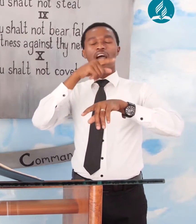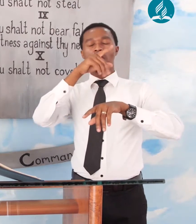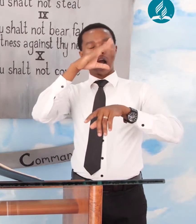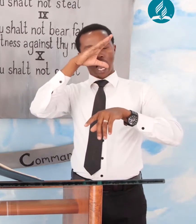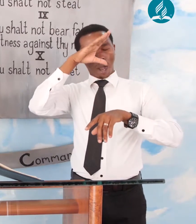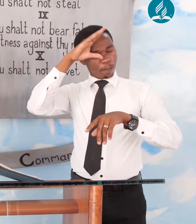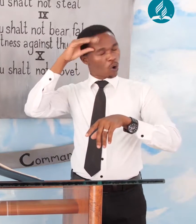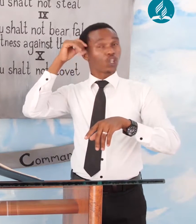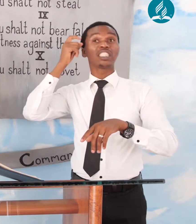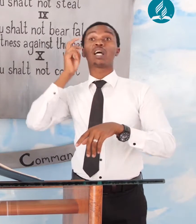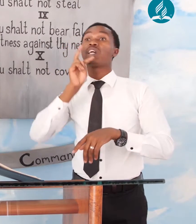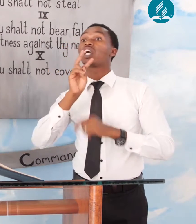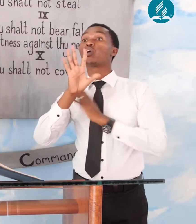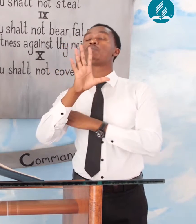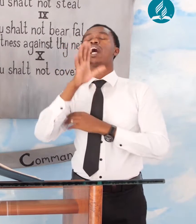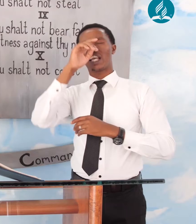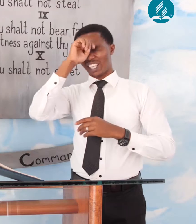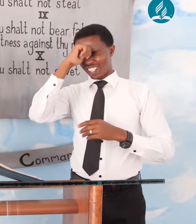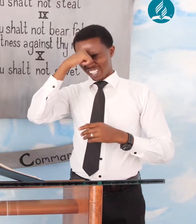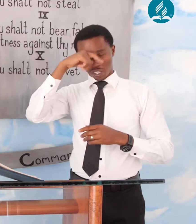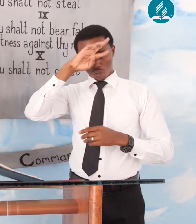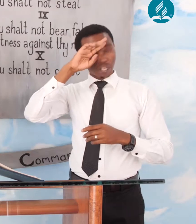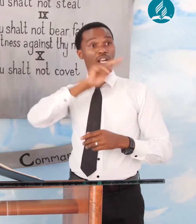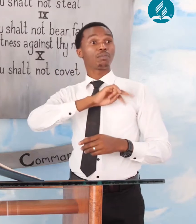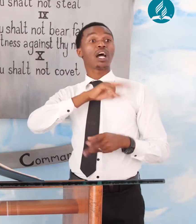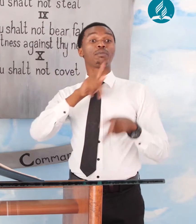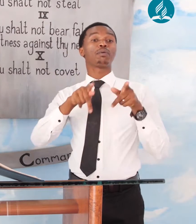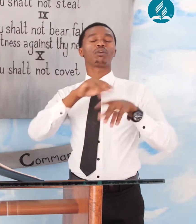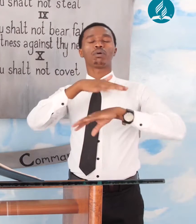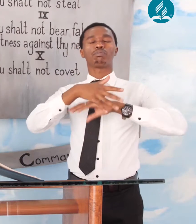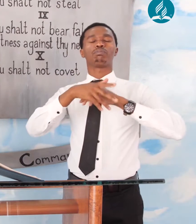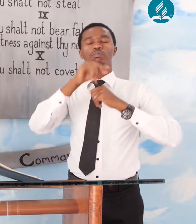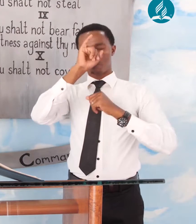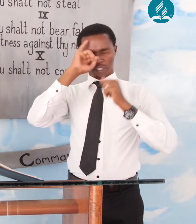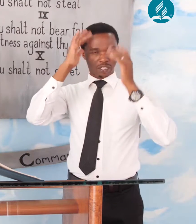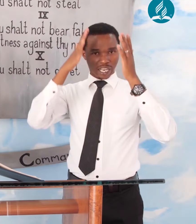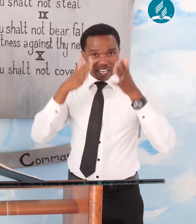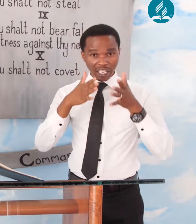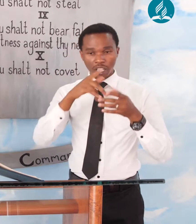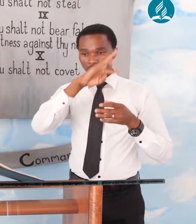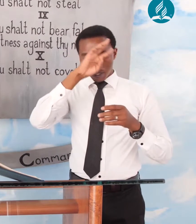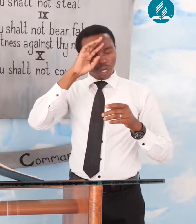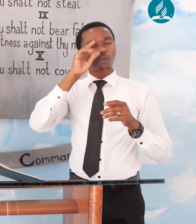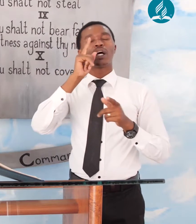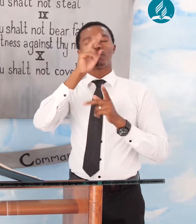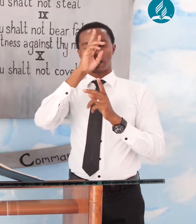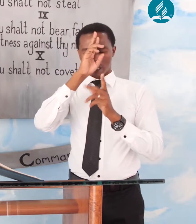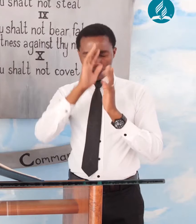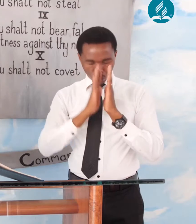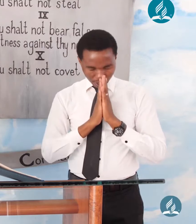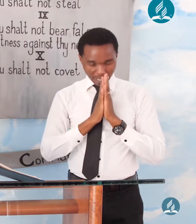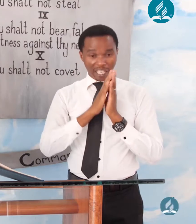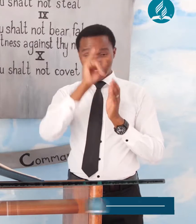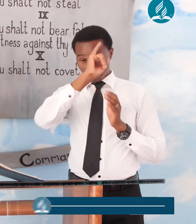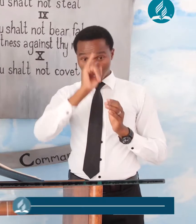Imana yarakariye ubwoko bw'Abisirayeli kubera ibyaha bari bamaze gukora byo gusenga ibigirwamana Imana